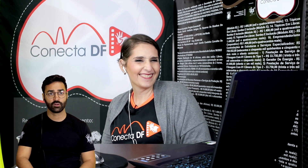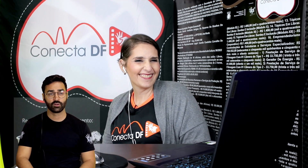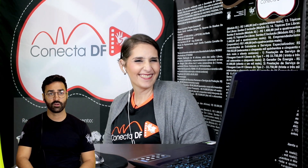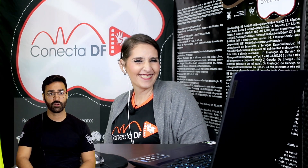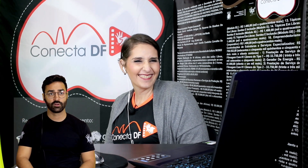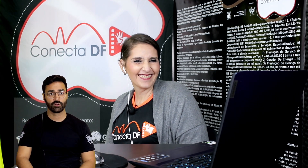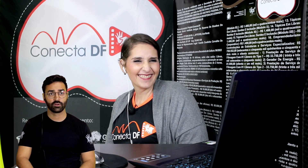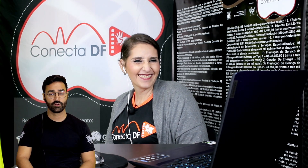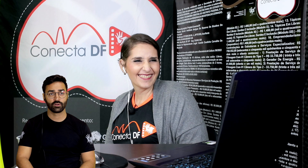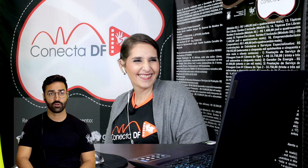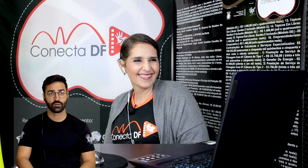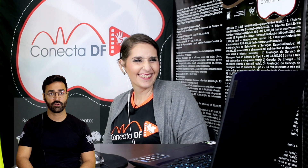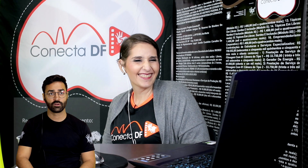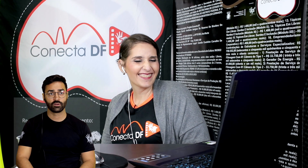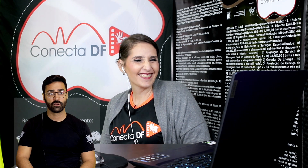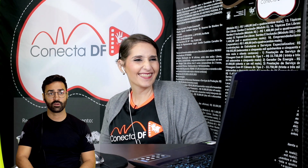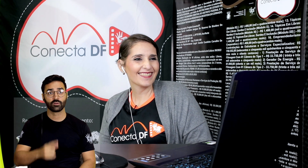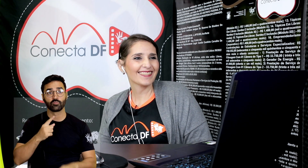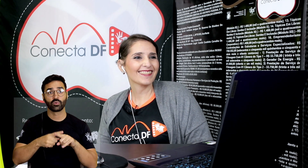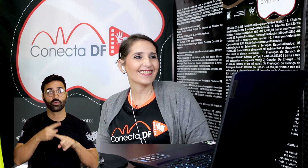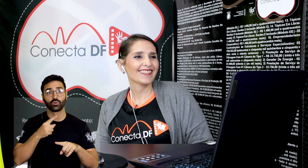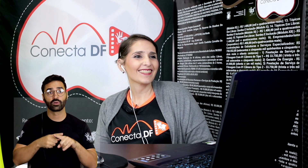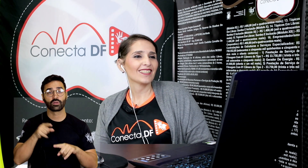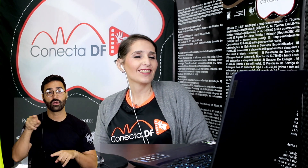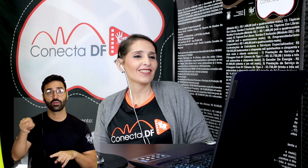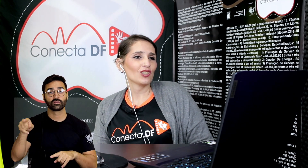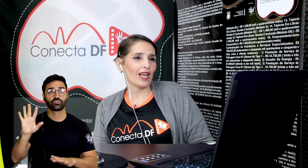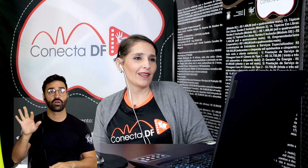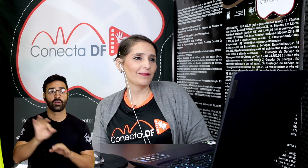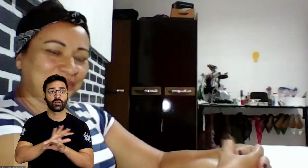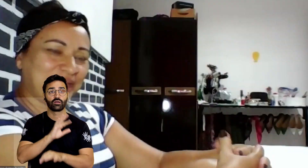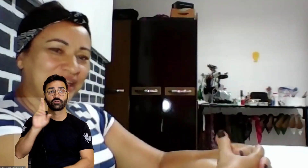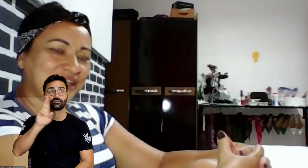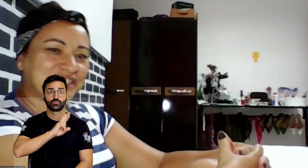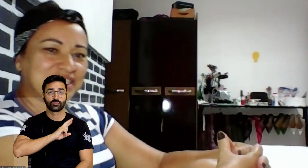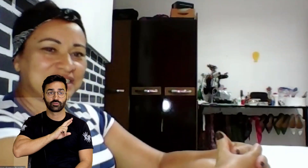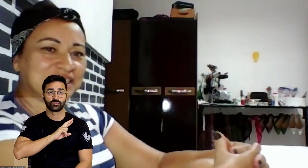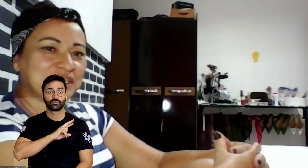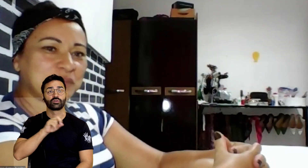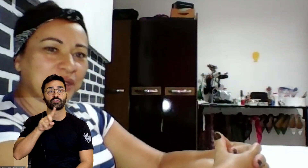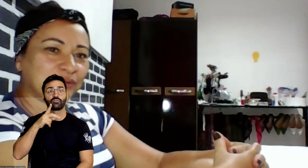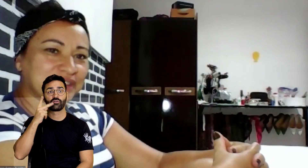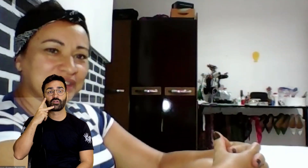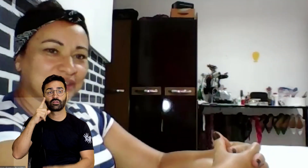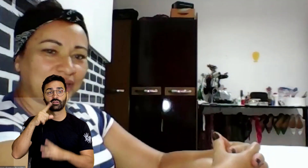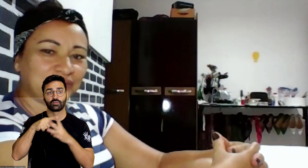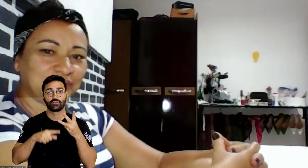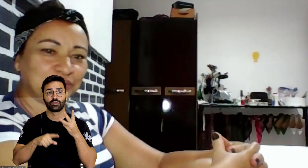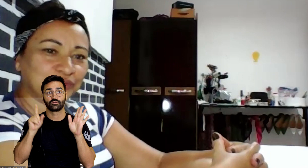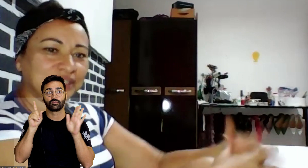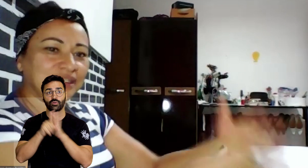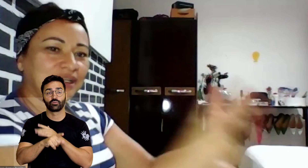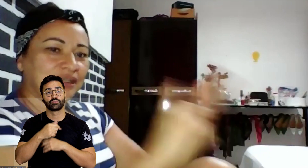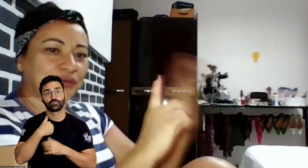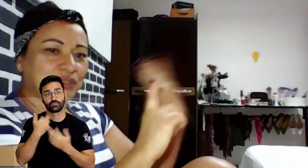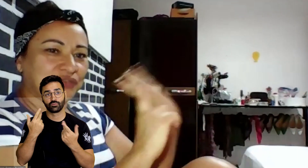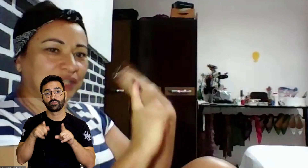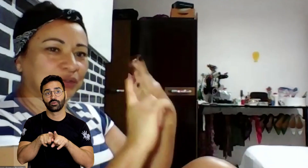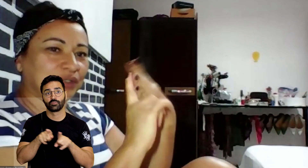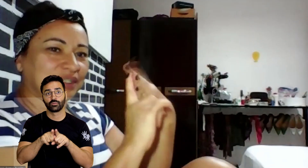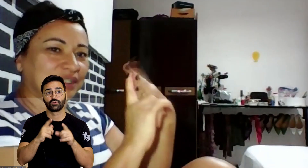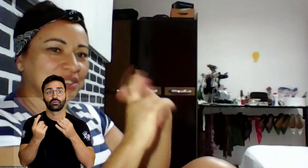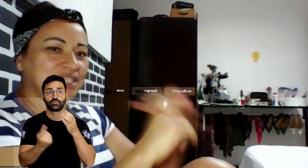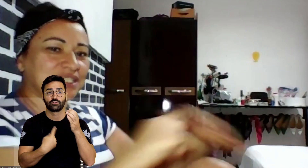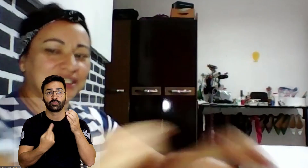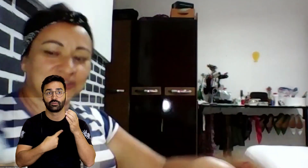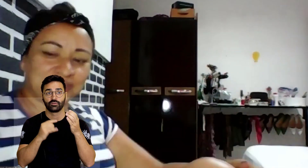É porque a dúvida da colega já respondeu. Ela ia fazer as 3 perguntas que eu estava em dúvida. Liquidificador,